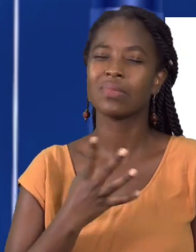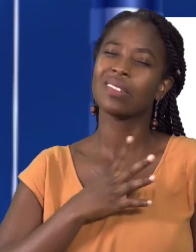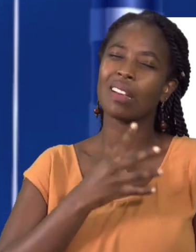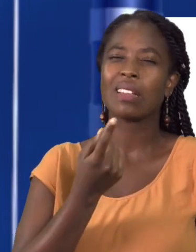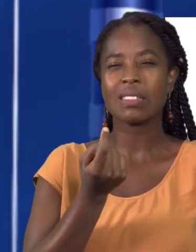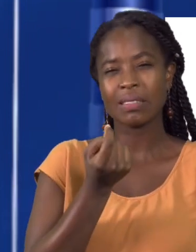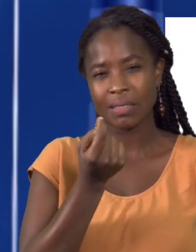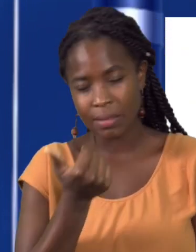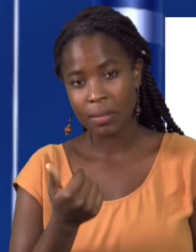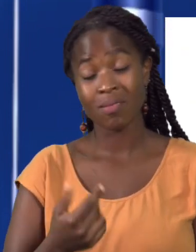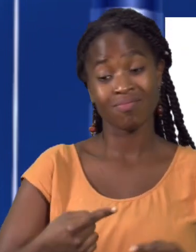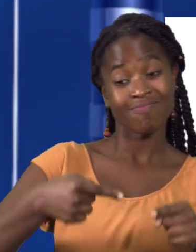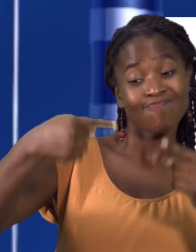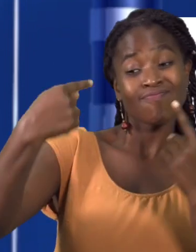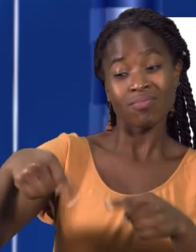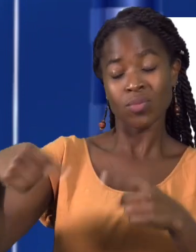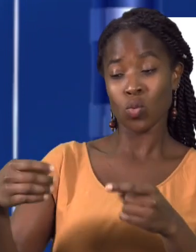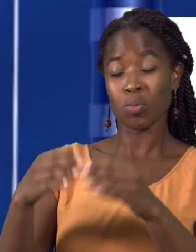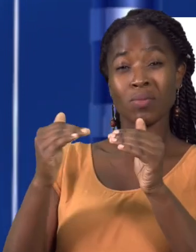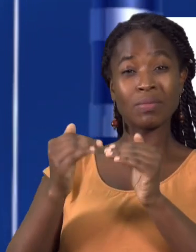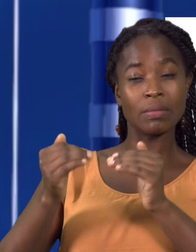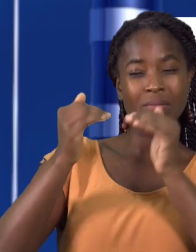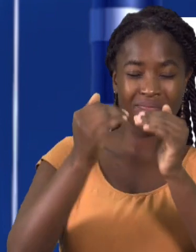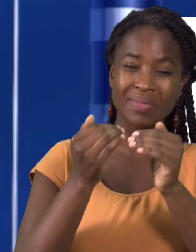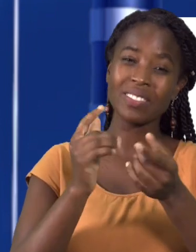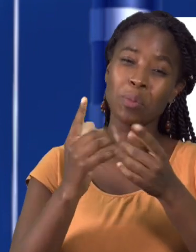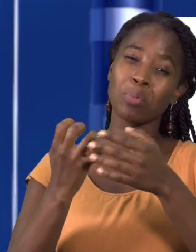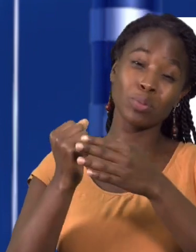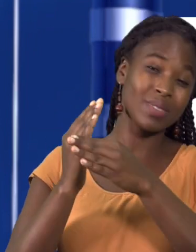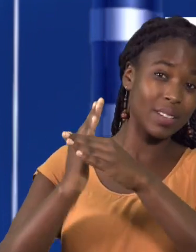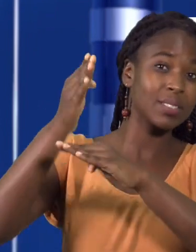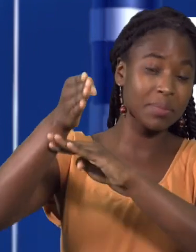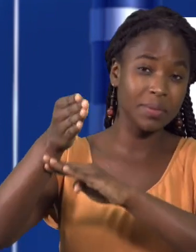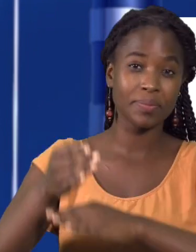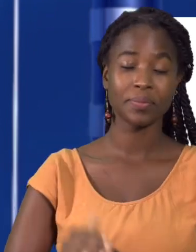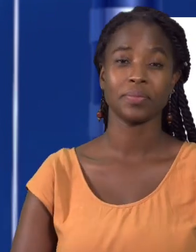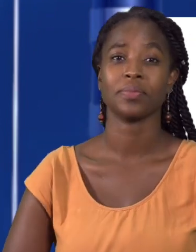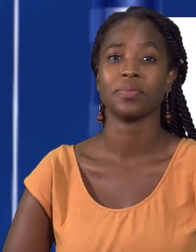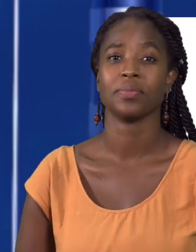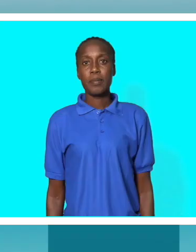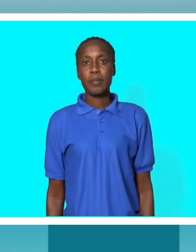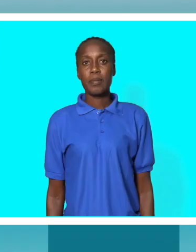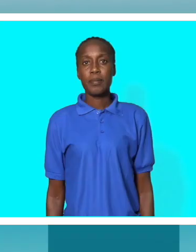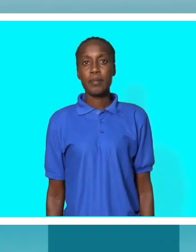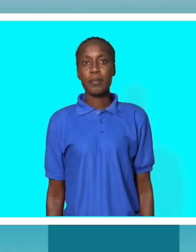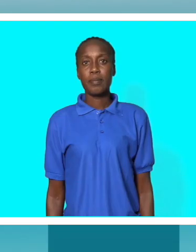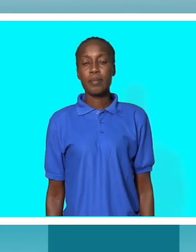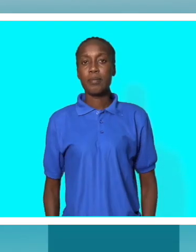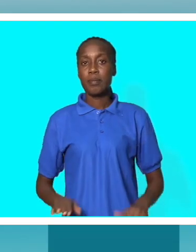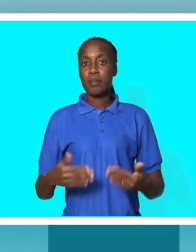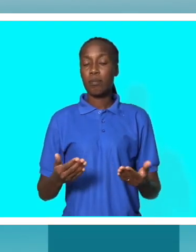Segundo eles, os Mambas têm poucas possibilidades de se apurarem para a fase seguinte. A